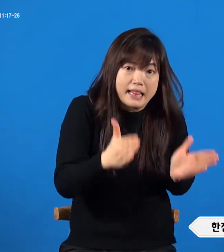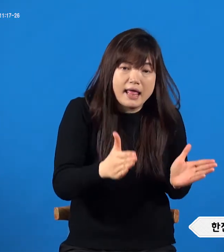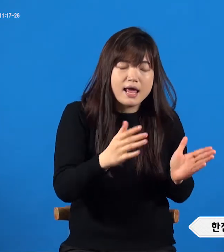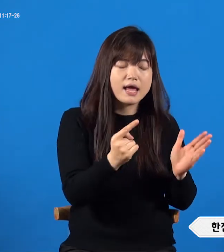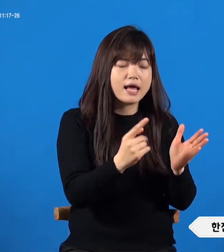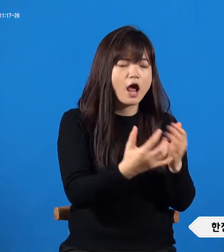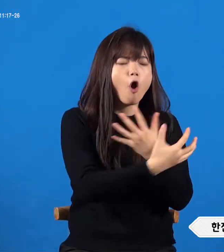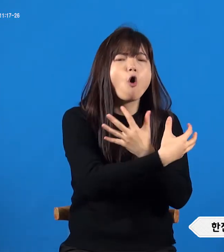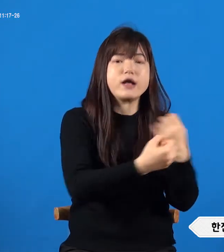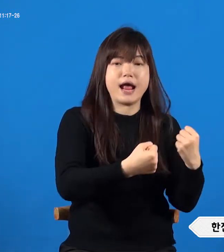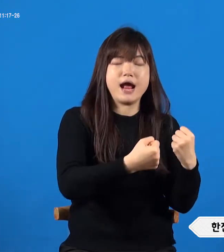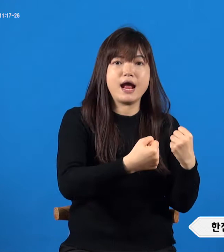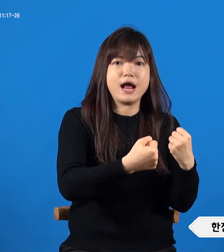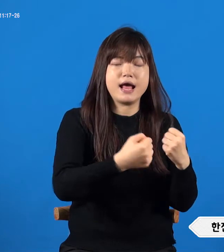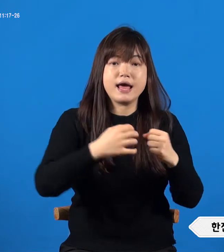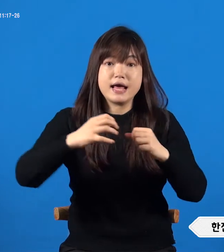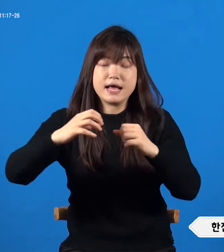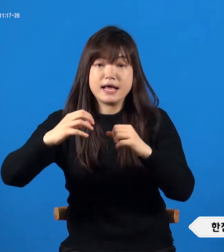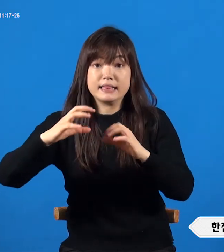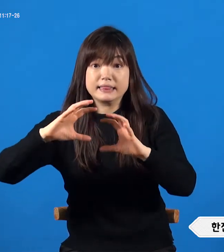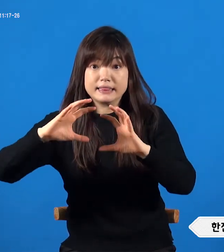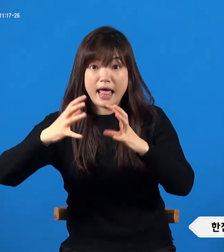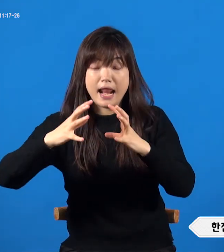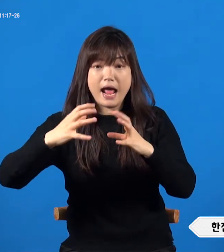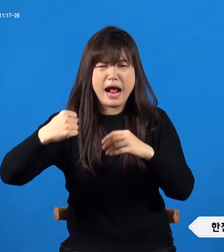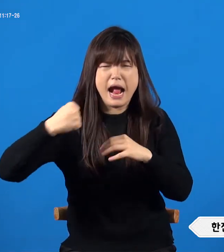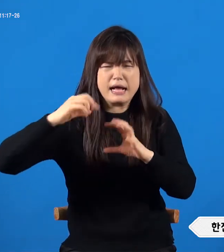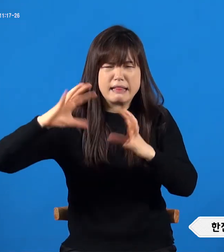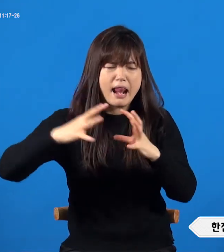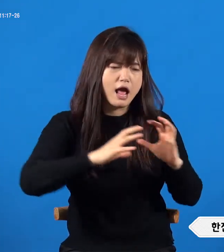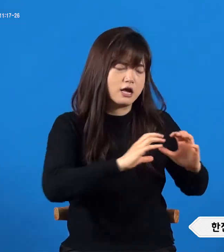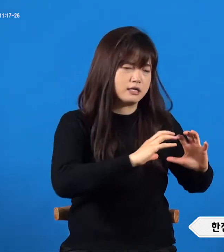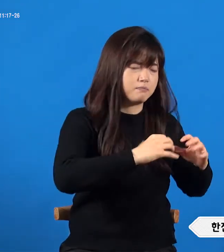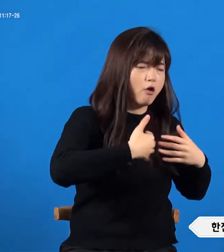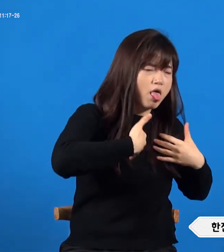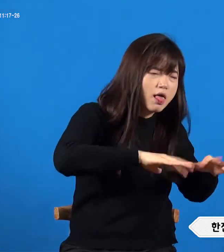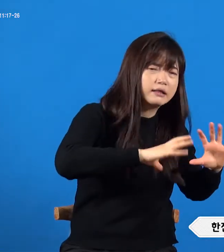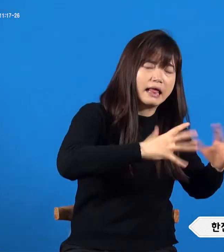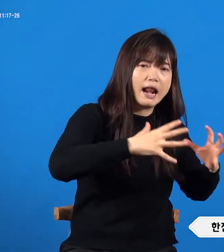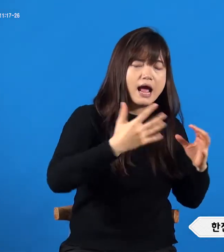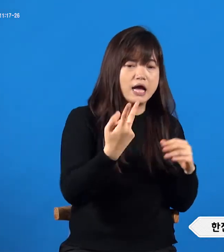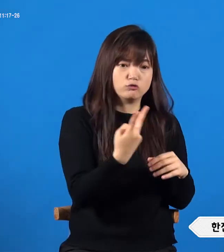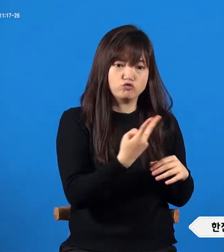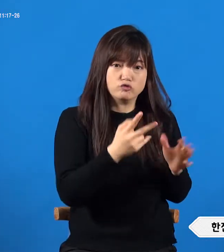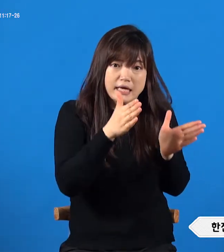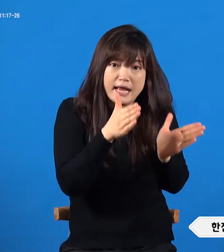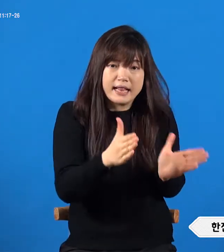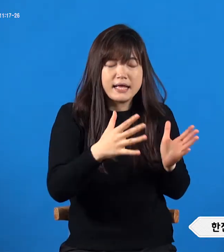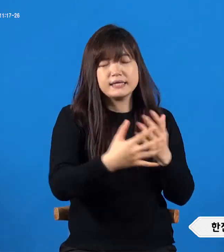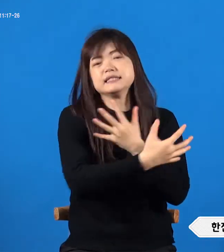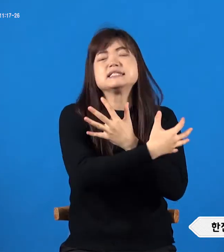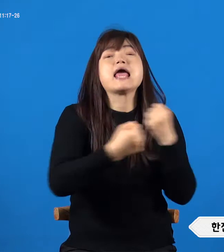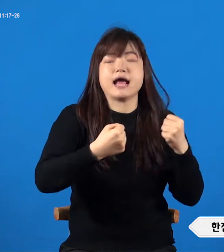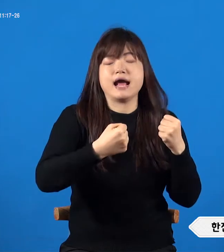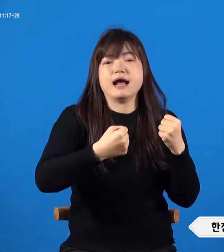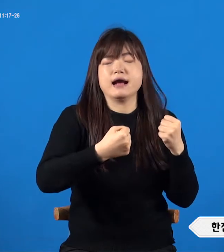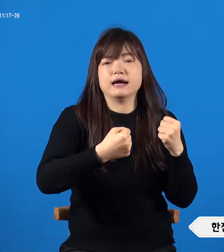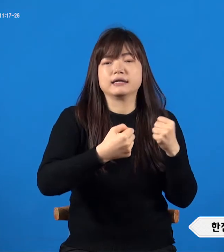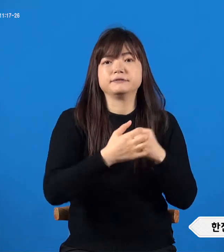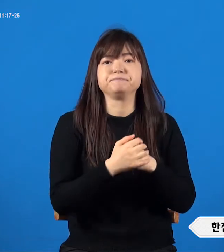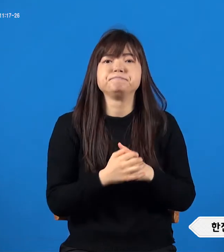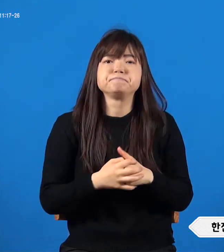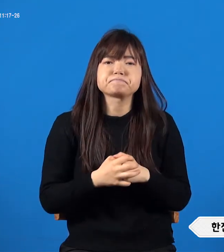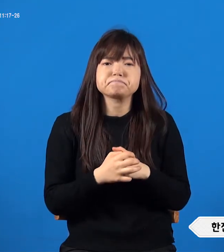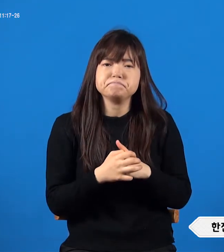맺는 일이 많았습니다. 나라와 나라 사이에도 그렇고 개인과 개인 사이에도 그렇고 강한 쪽과 약한